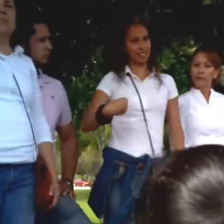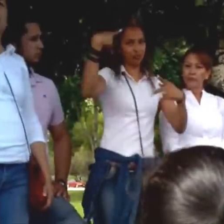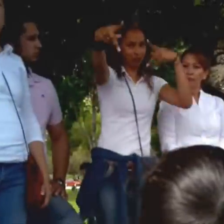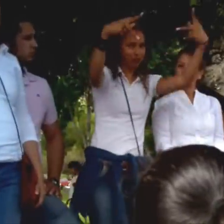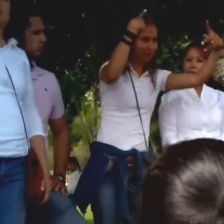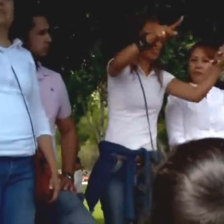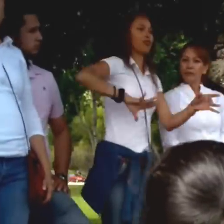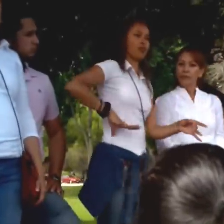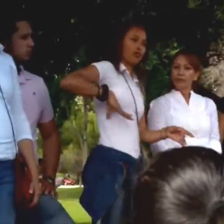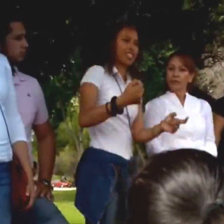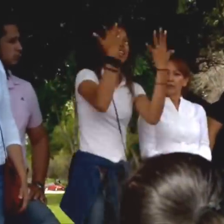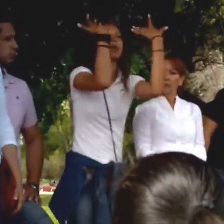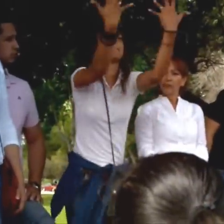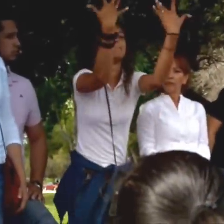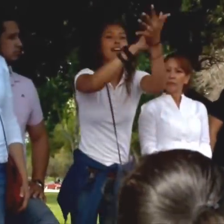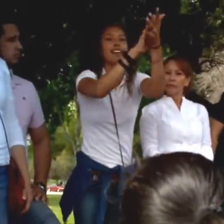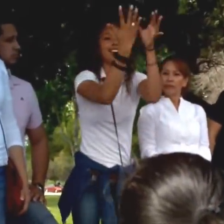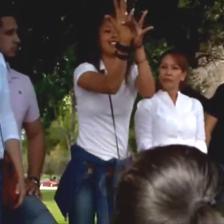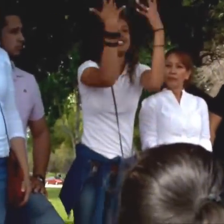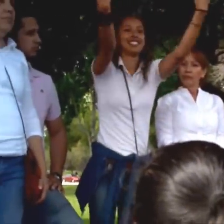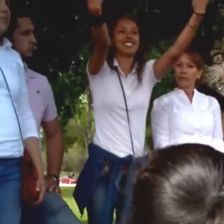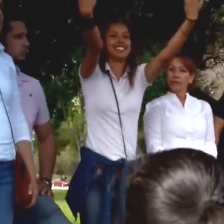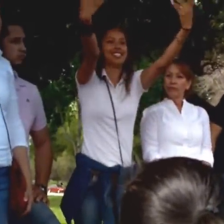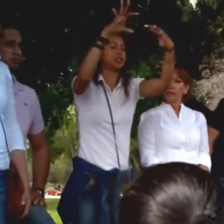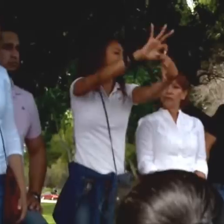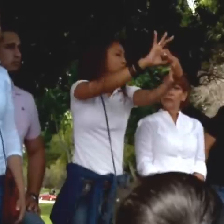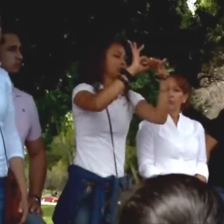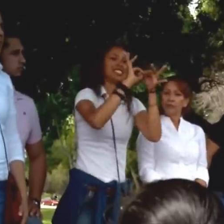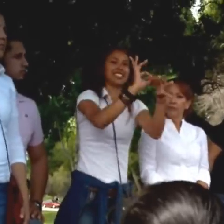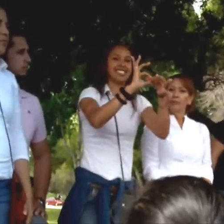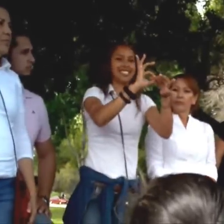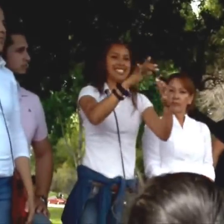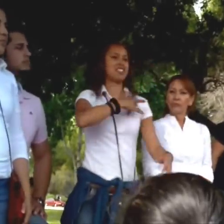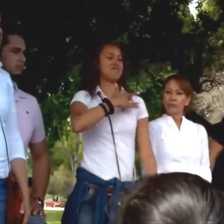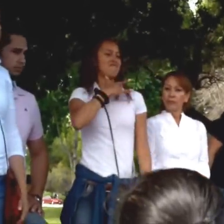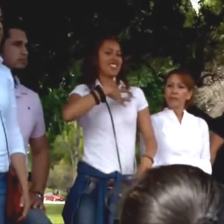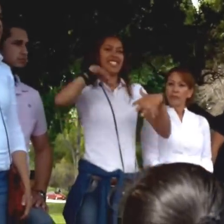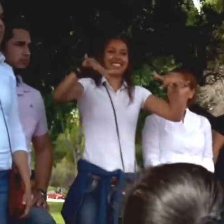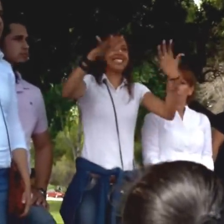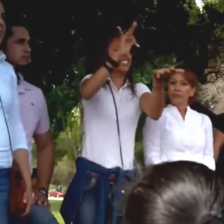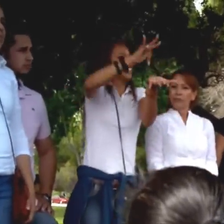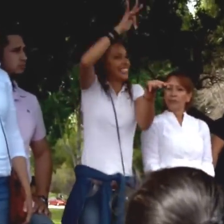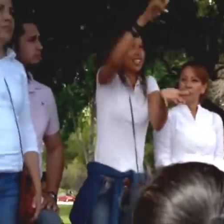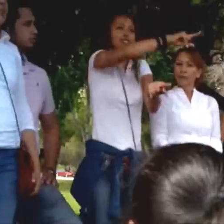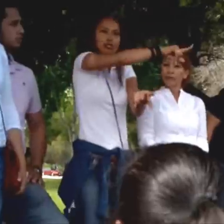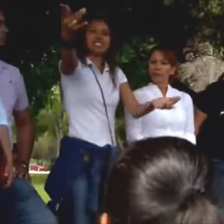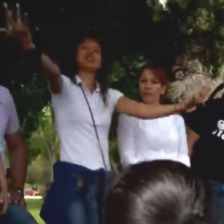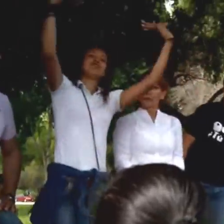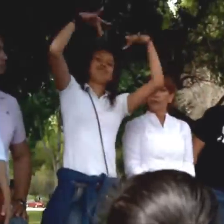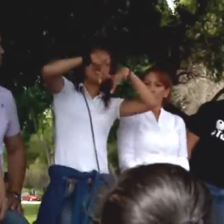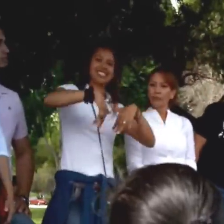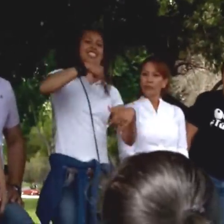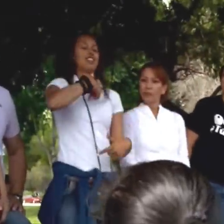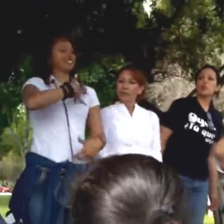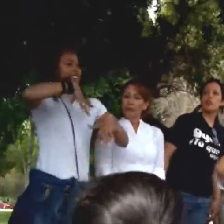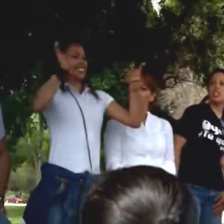unos profesionales sus hijos. Sigamos esforzando, nuestras manos sigan trabajando de todo corazón. Muchas